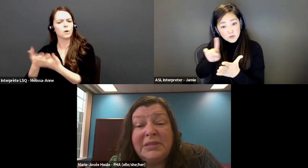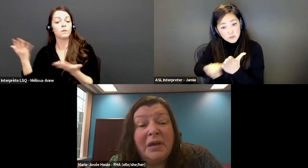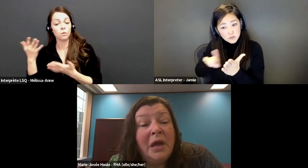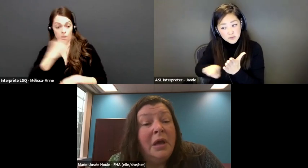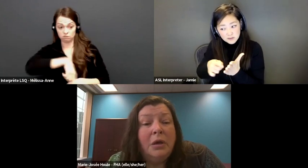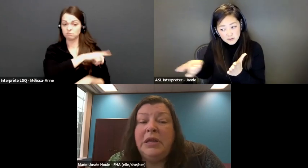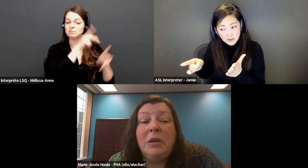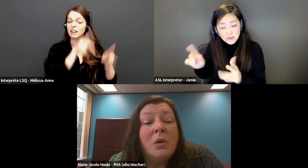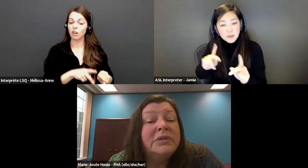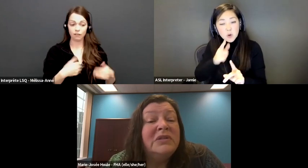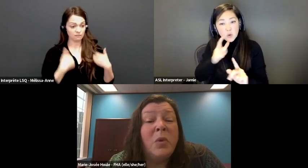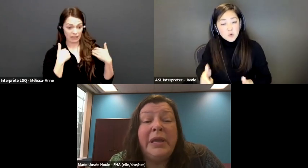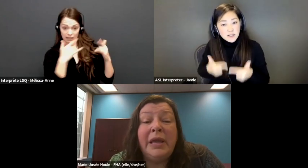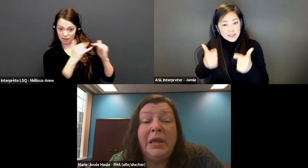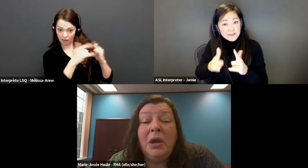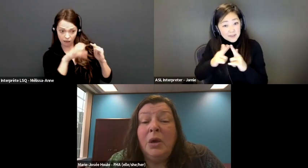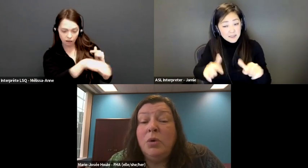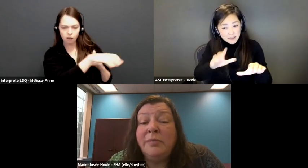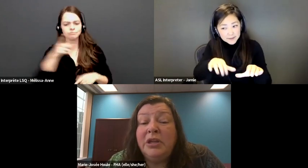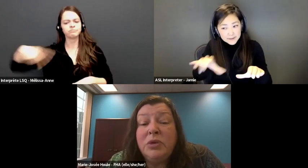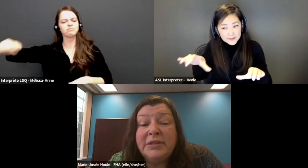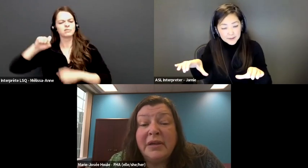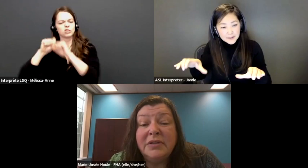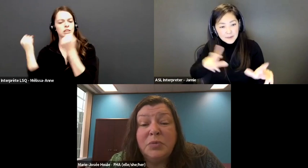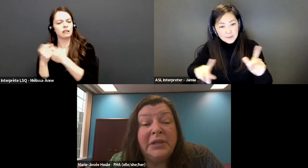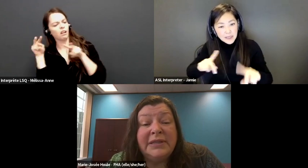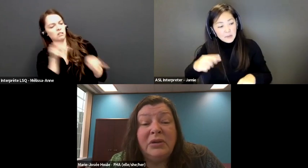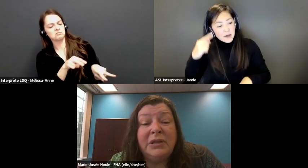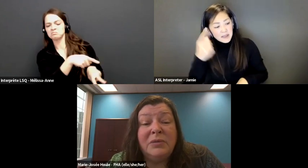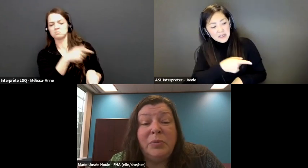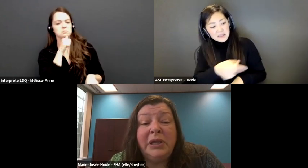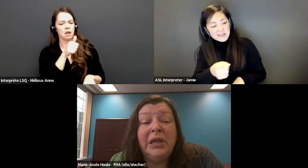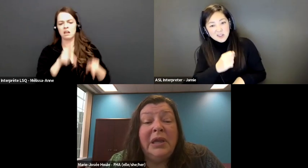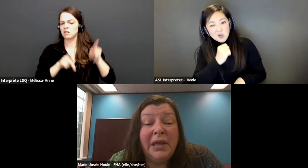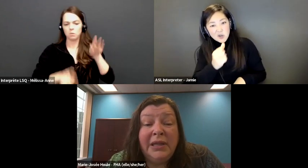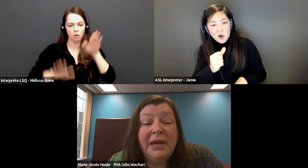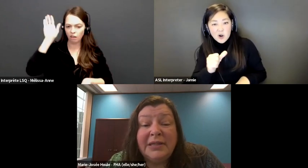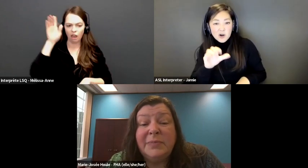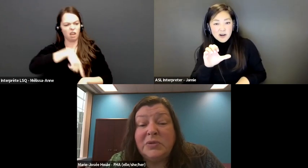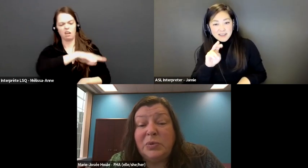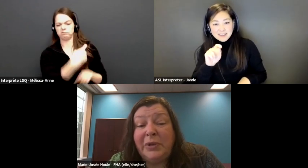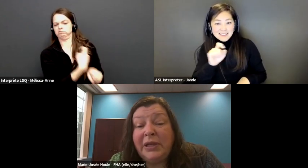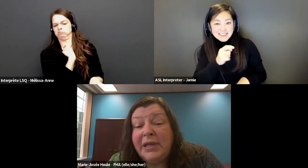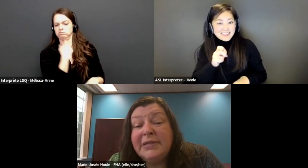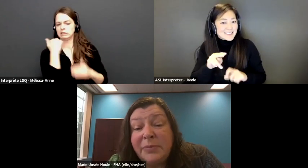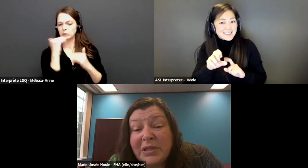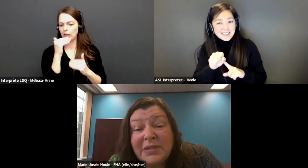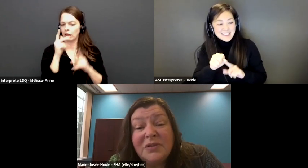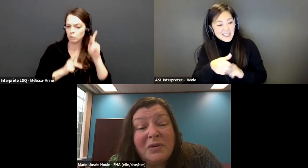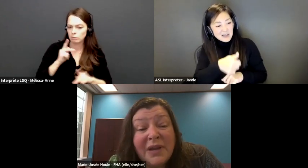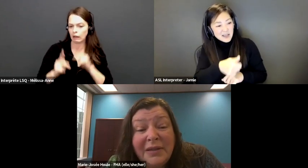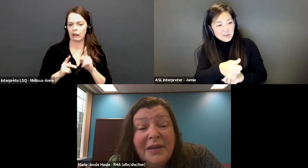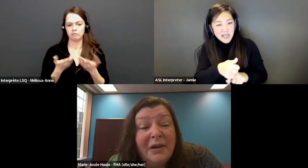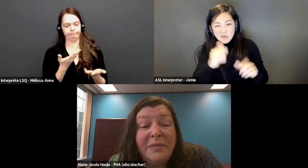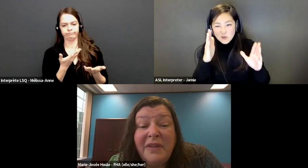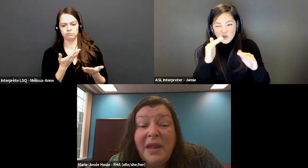les médias comme des non-citoyens ou comme des nuisances pour la sécurité publique et dans l'espace public. Ces personnes